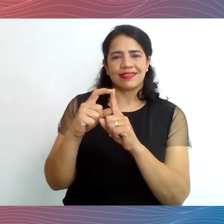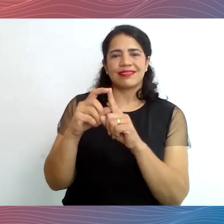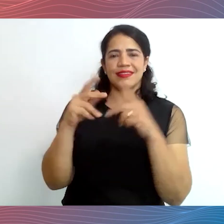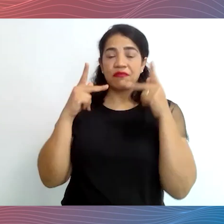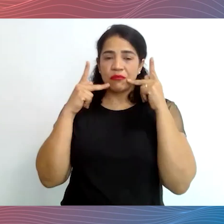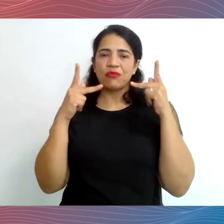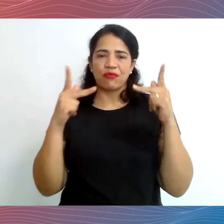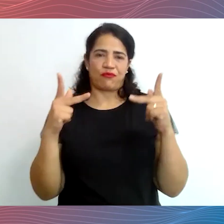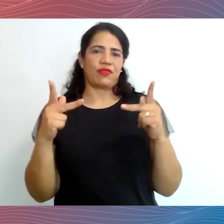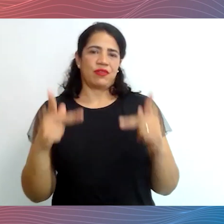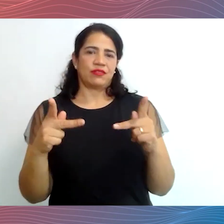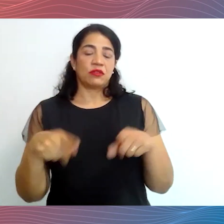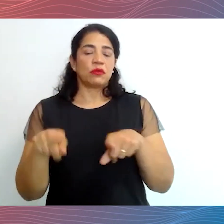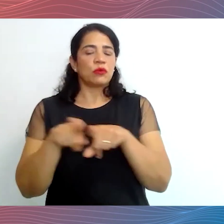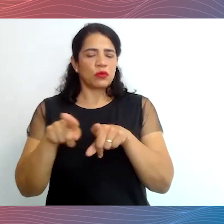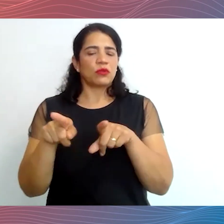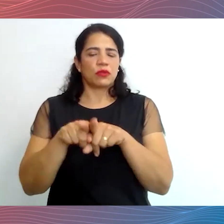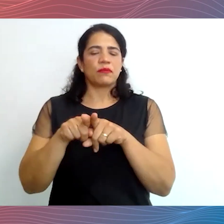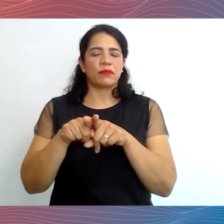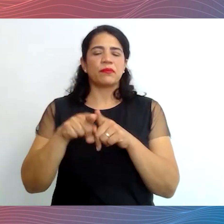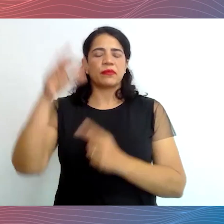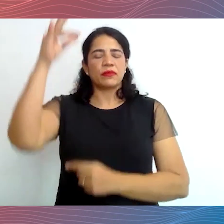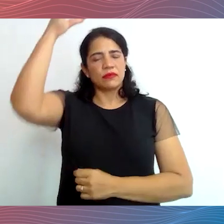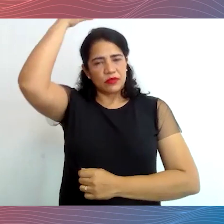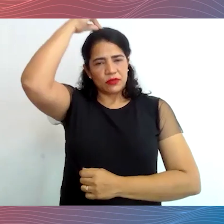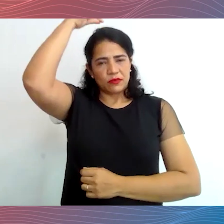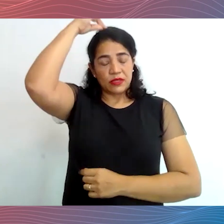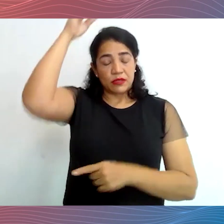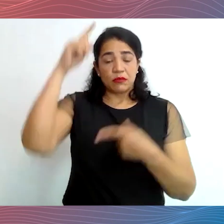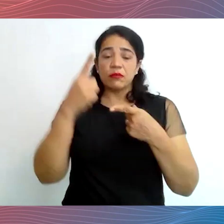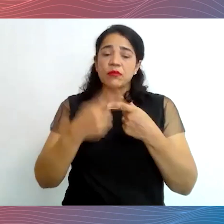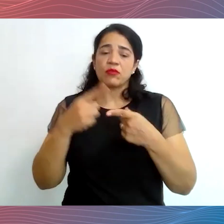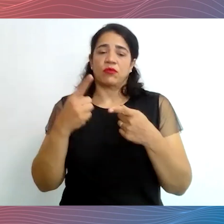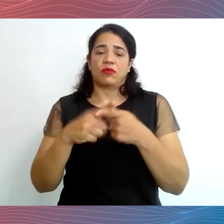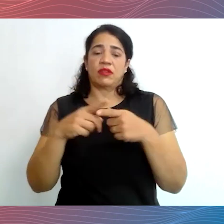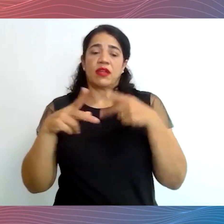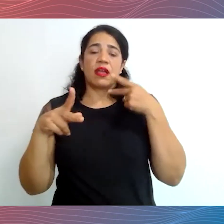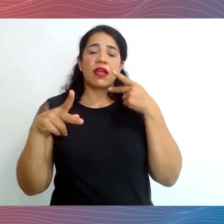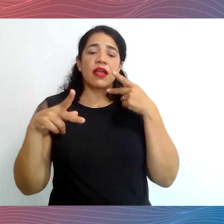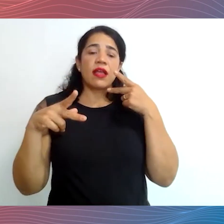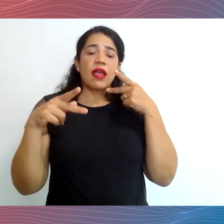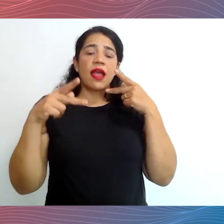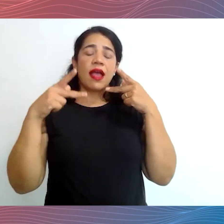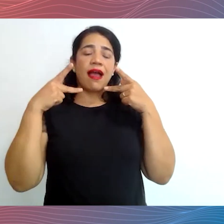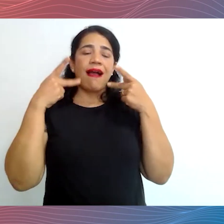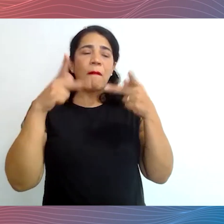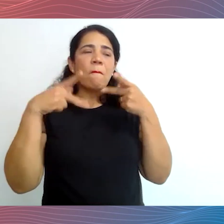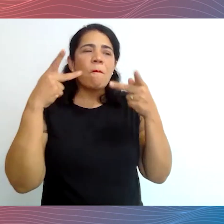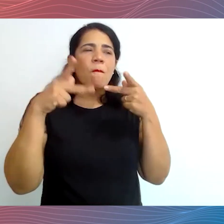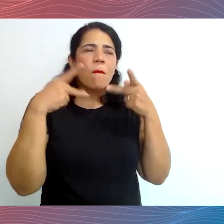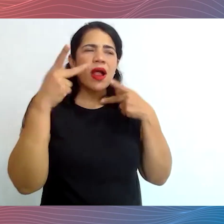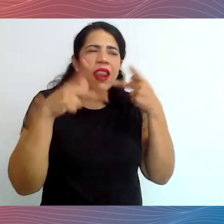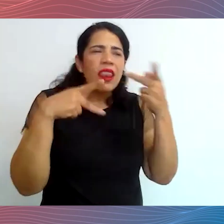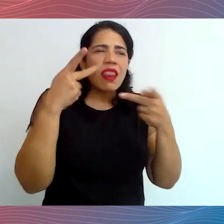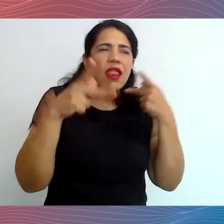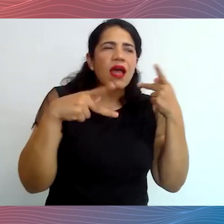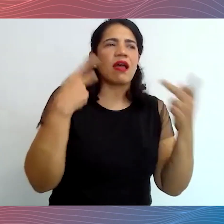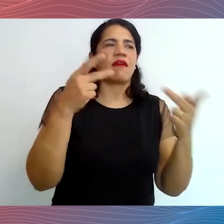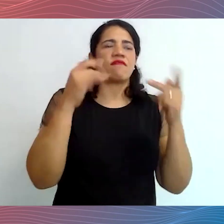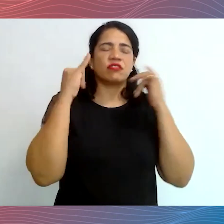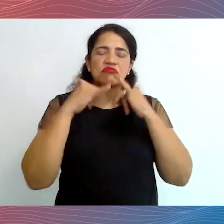são Espírito e são vida, né? E o rio que saía do Éden, irmãos, para alcançar o homem é o